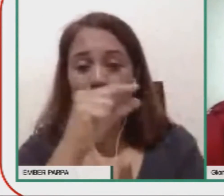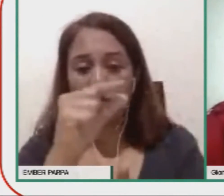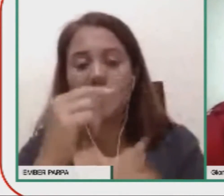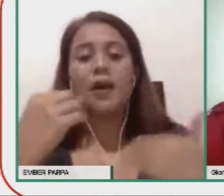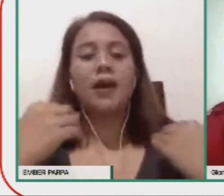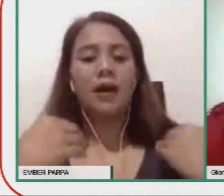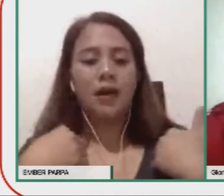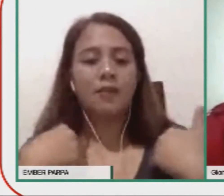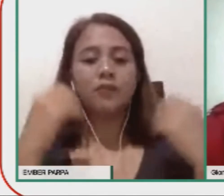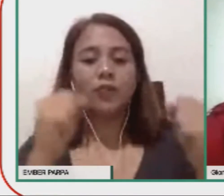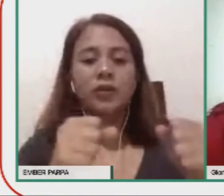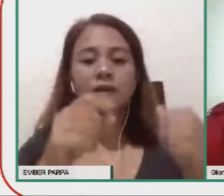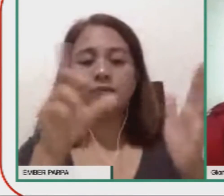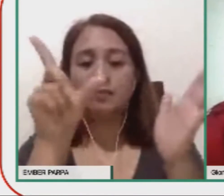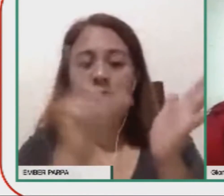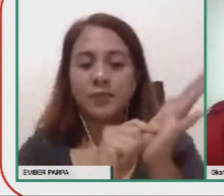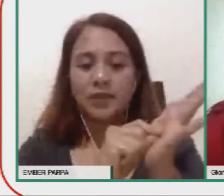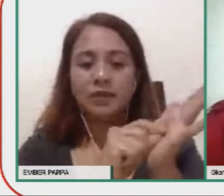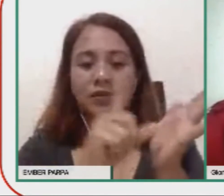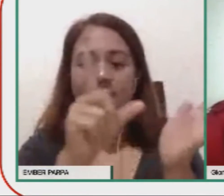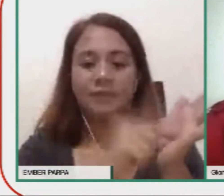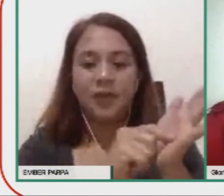pong ipa-print para po